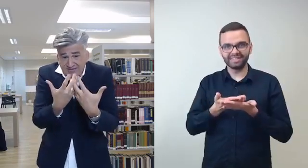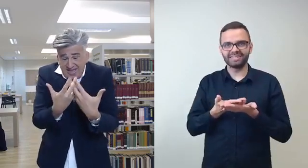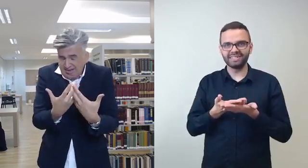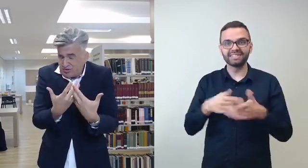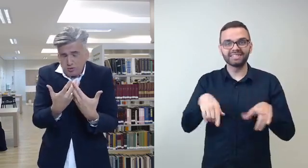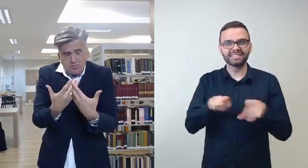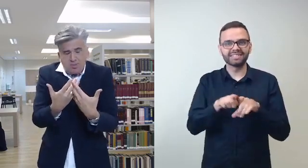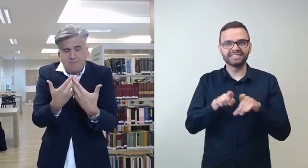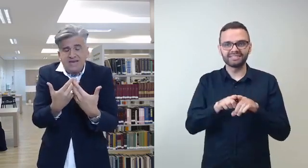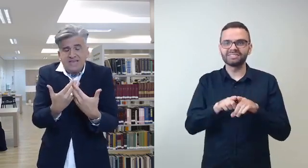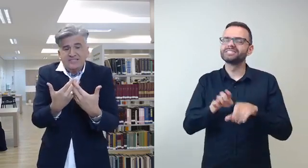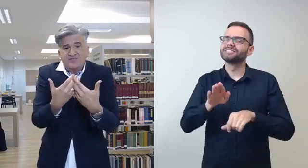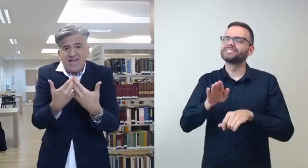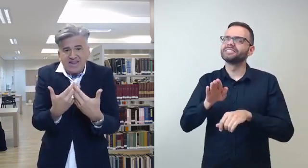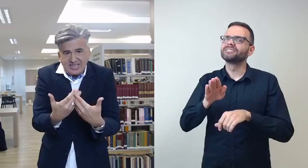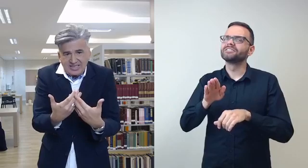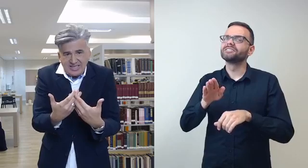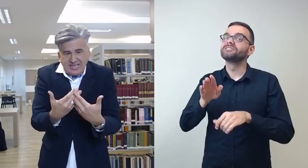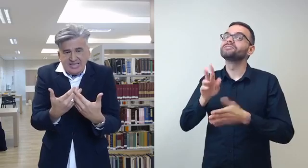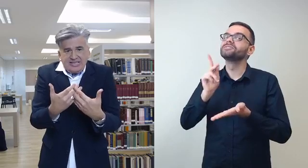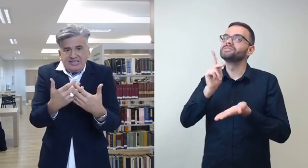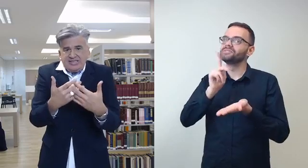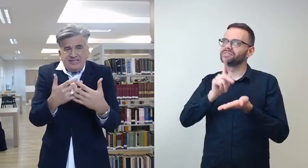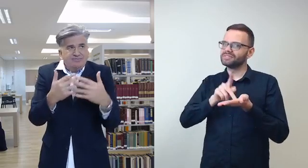Mais valem